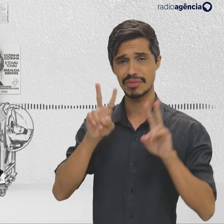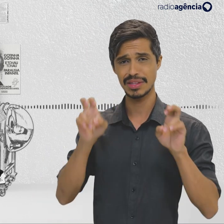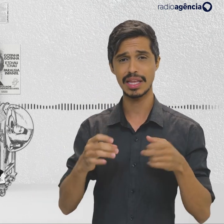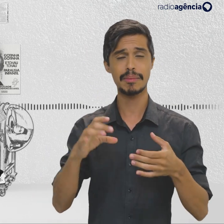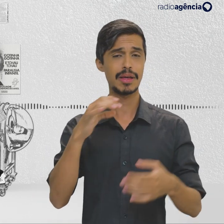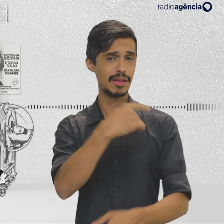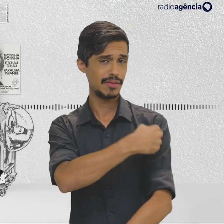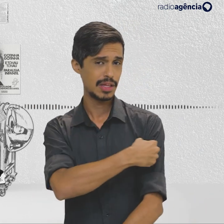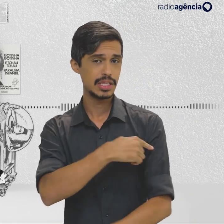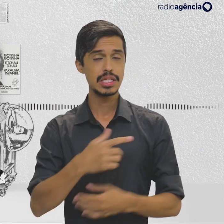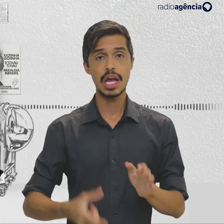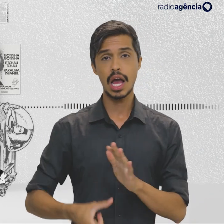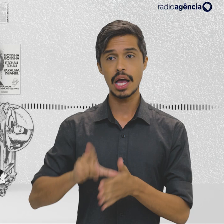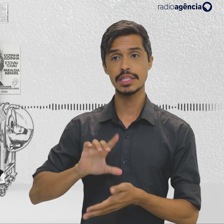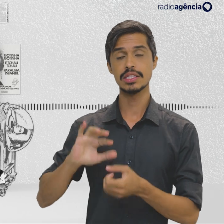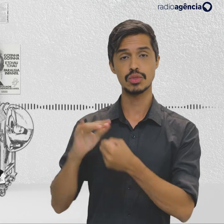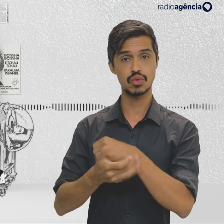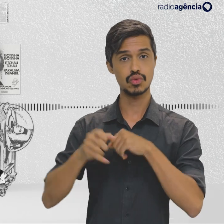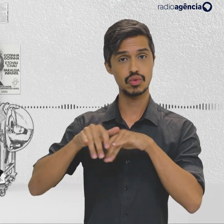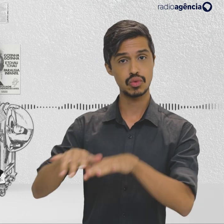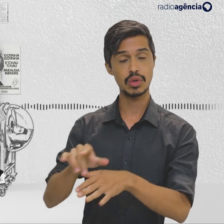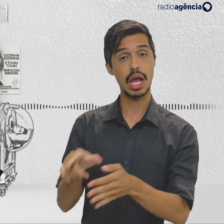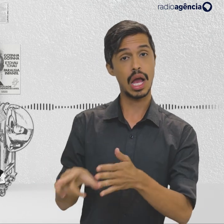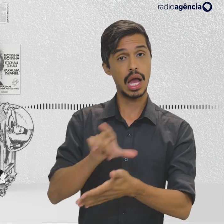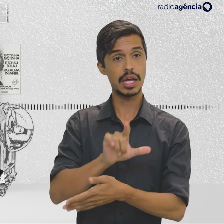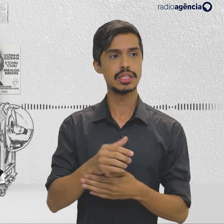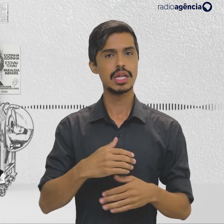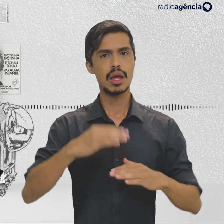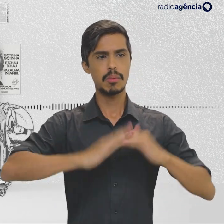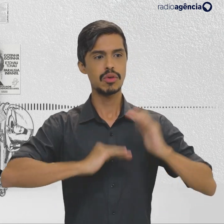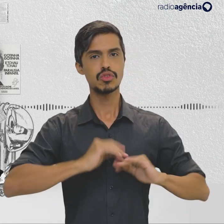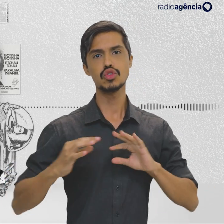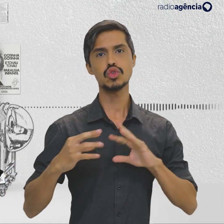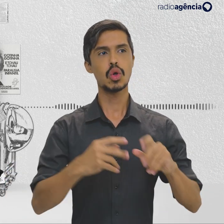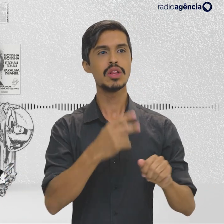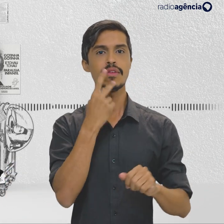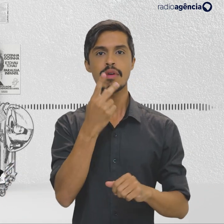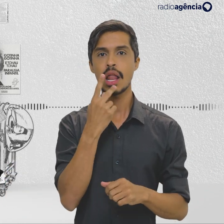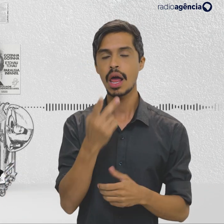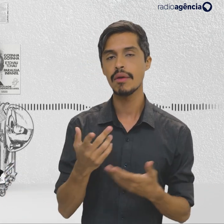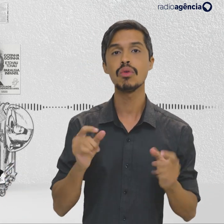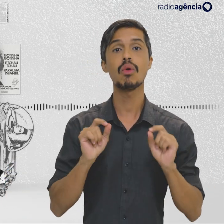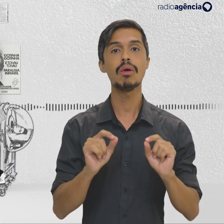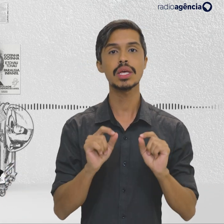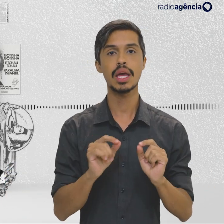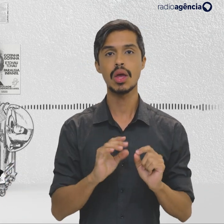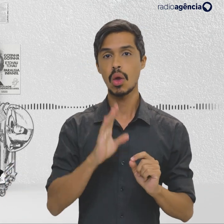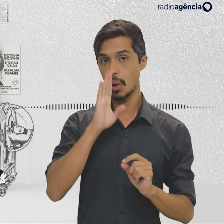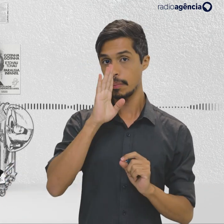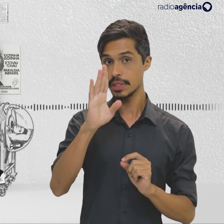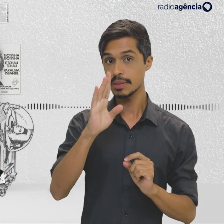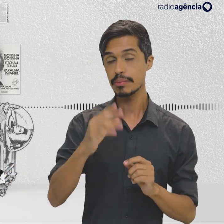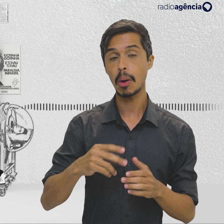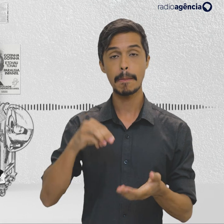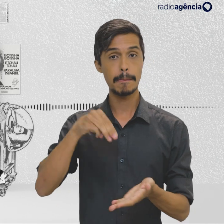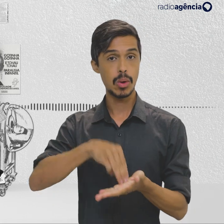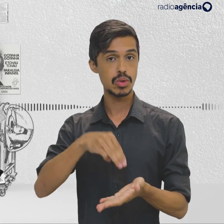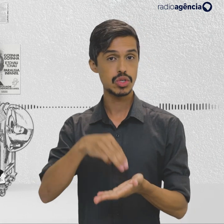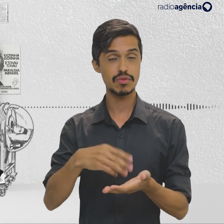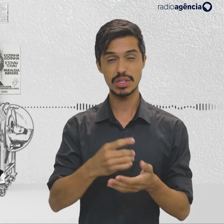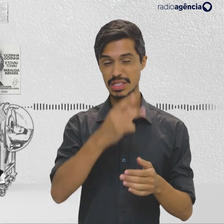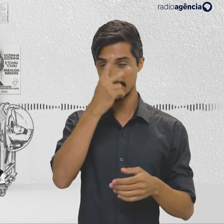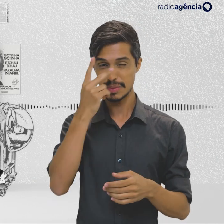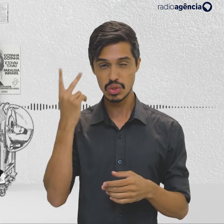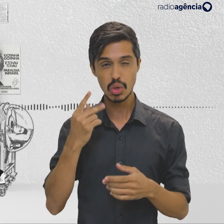vacinação e antes da pandemia de covid-19 os especialistas eram unânimes em dizer que o principal fator por